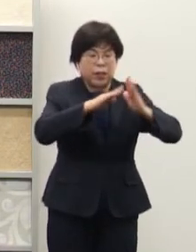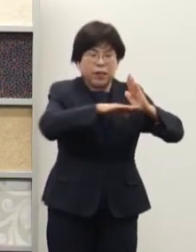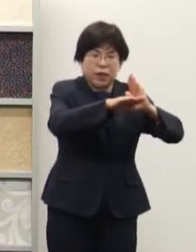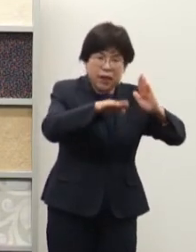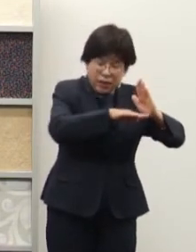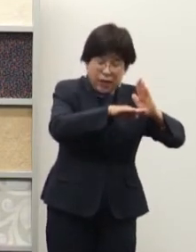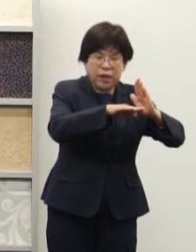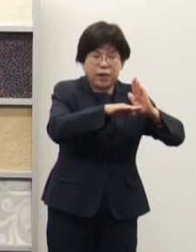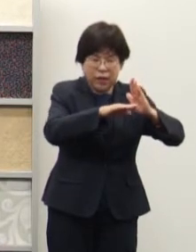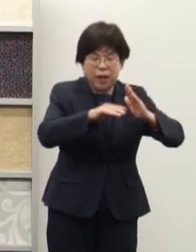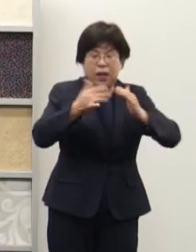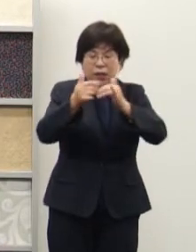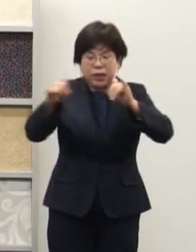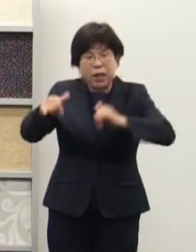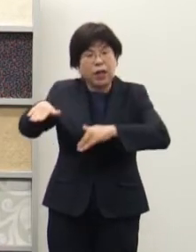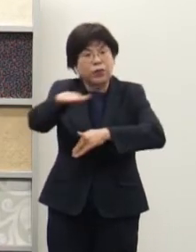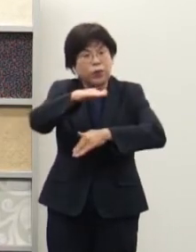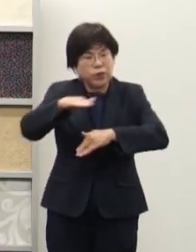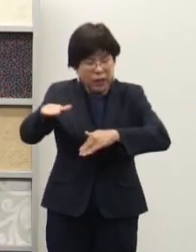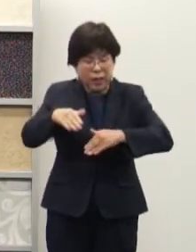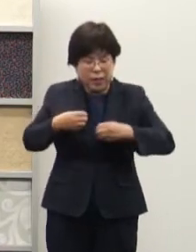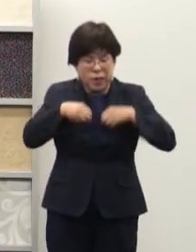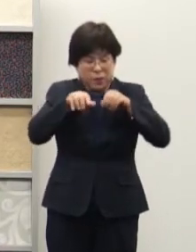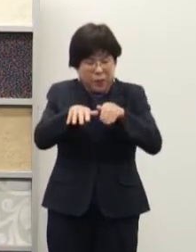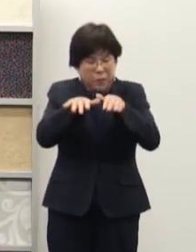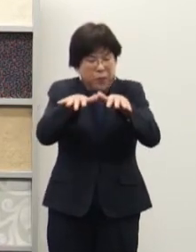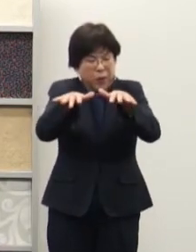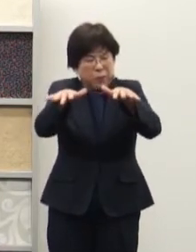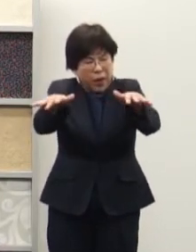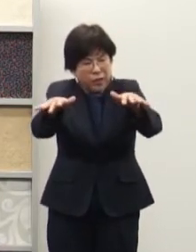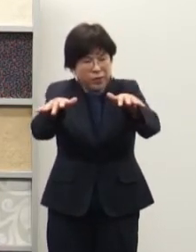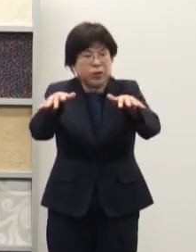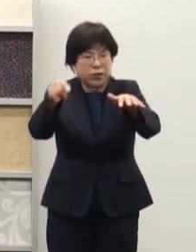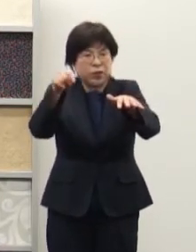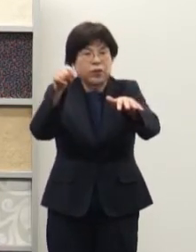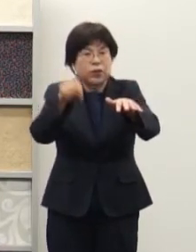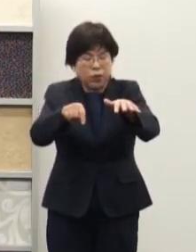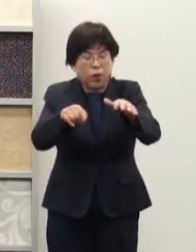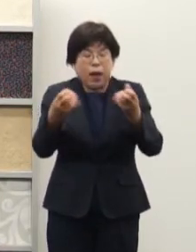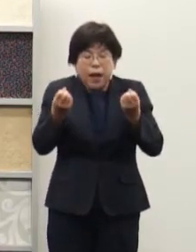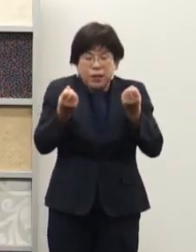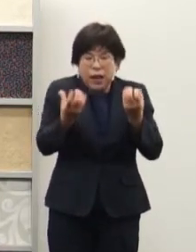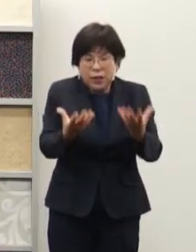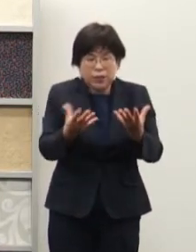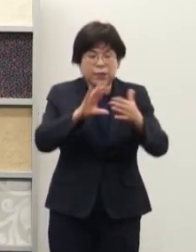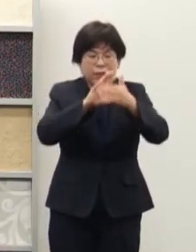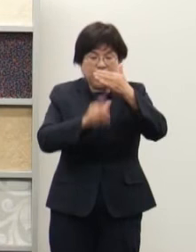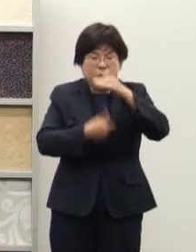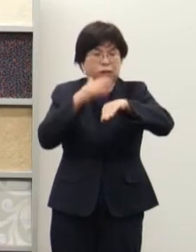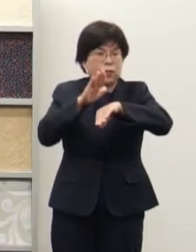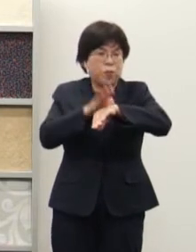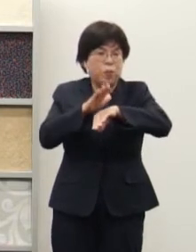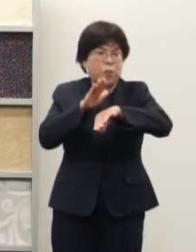への感染の連鎖を断ち切る、新山田市方式を、準備が整い次第、実行に移してまいります。